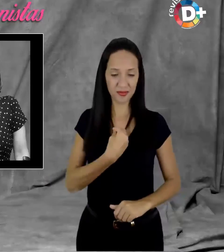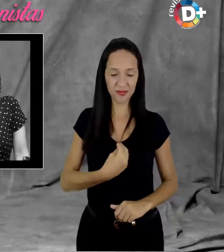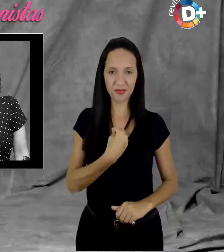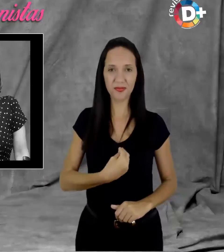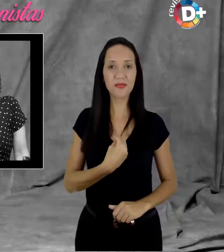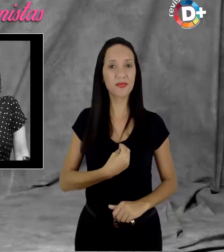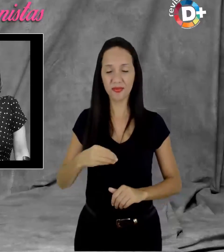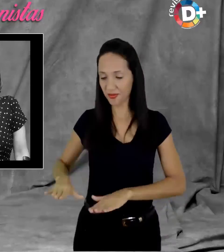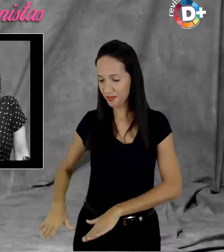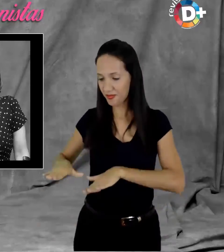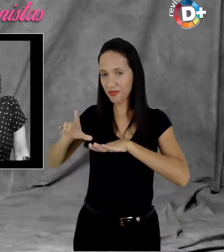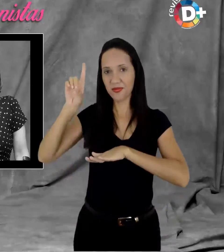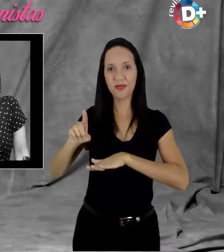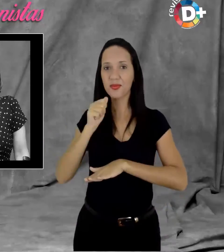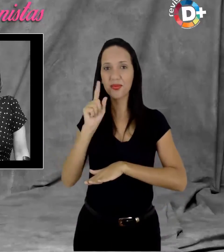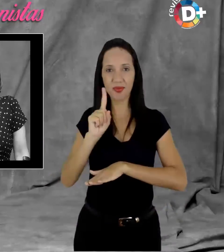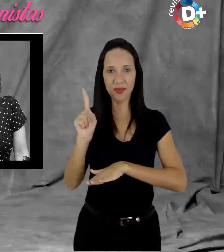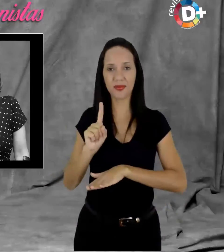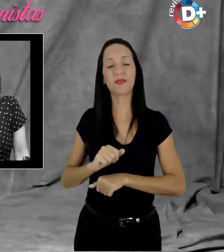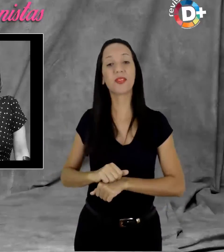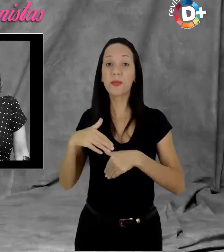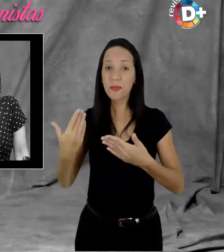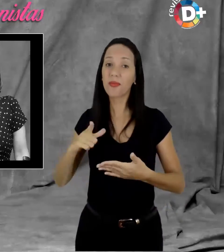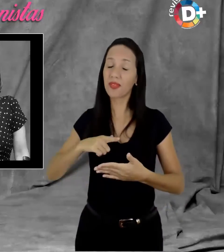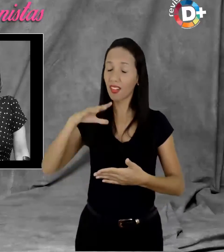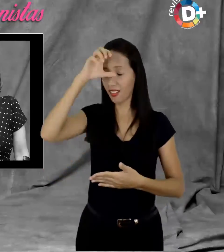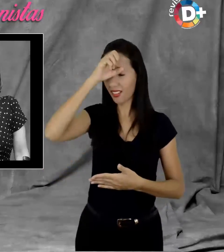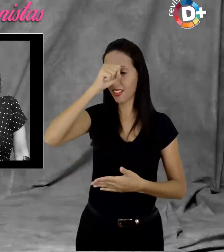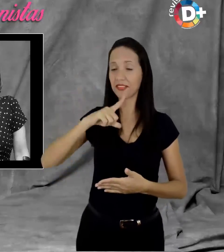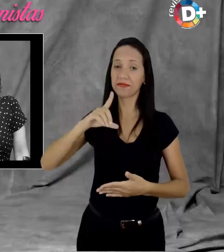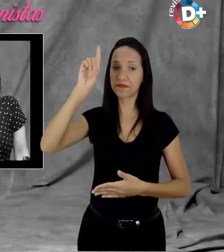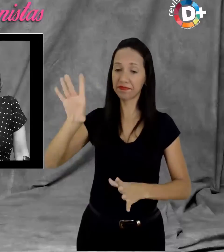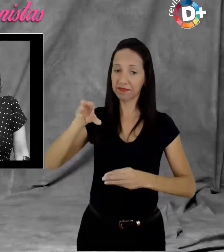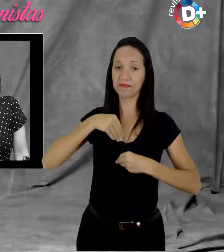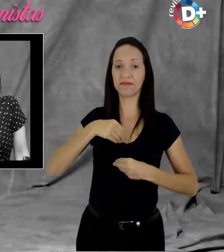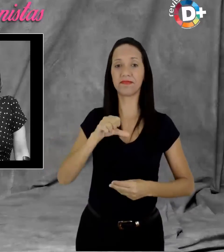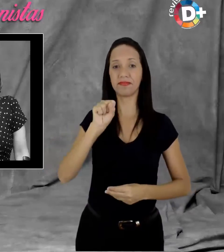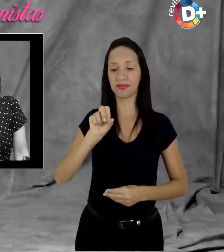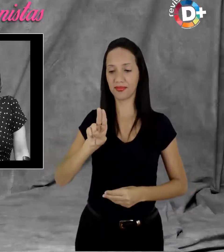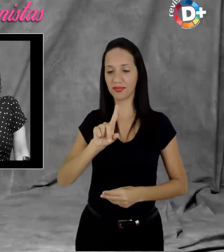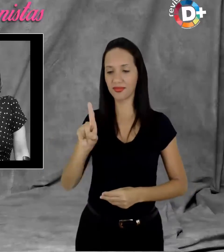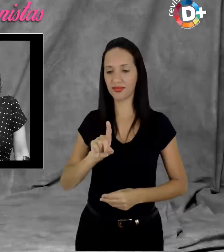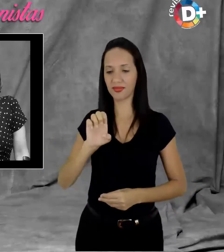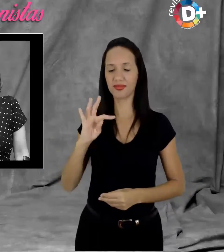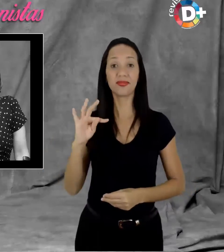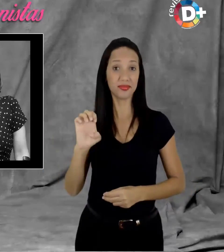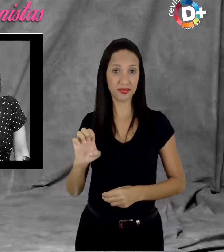física até a fase adulta. Suzette Iazaki Yamashiro, de 44